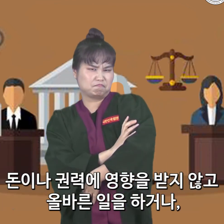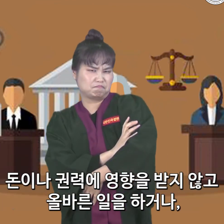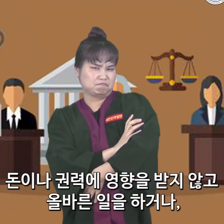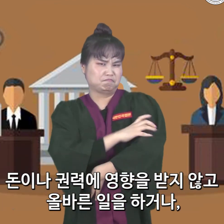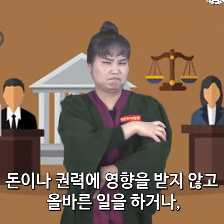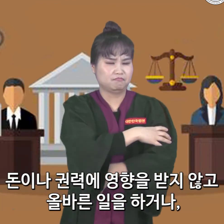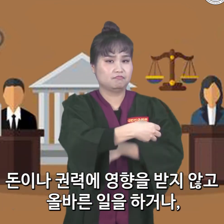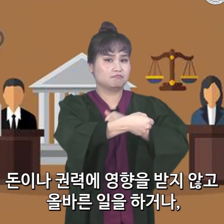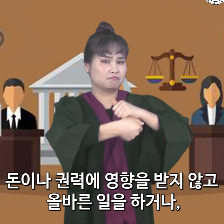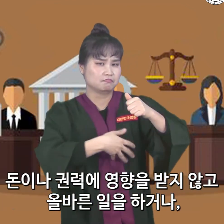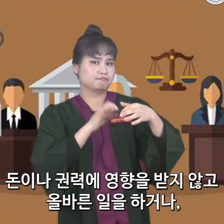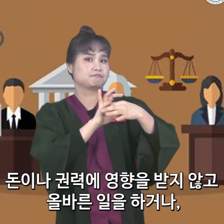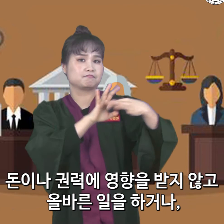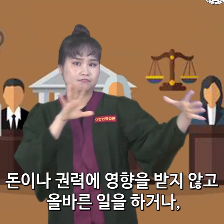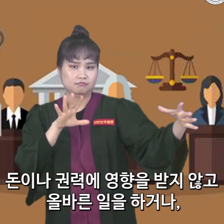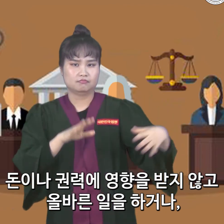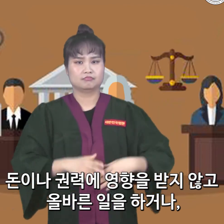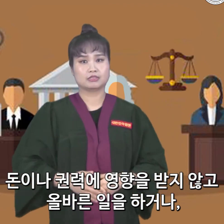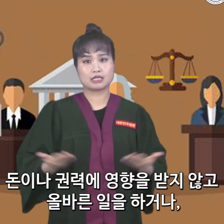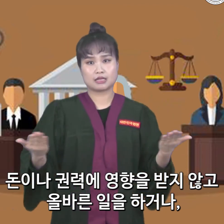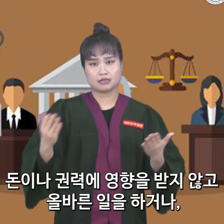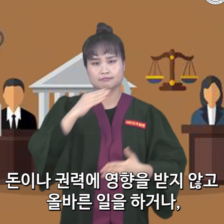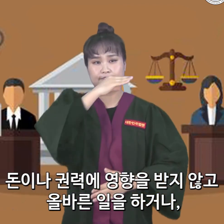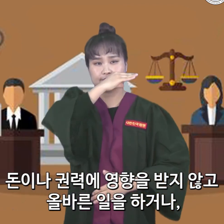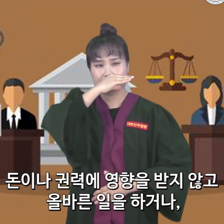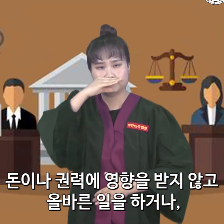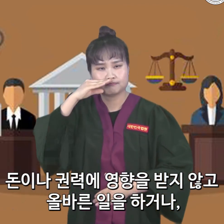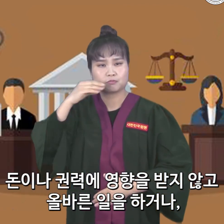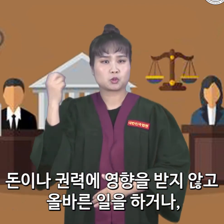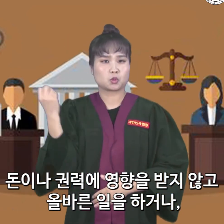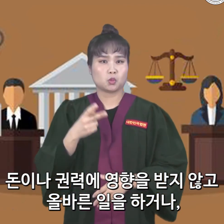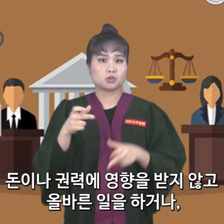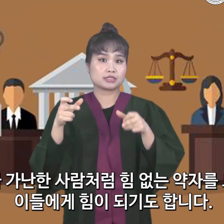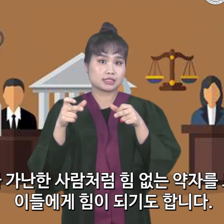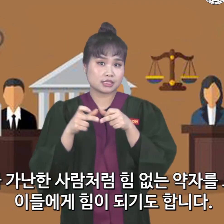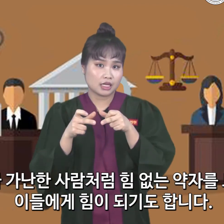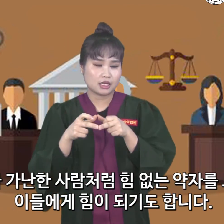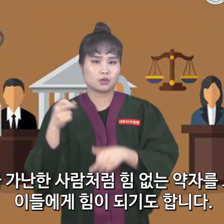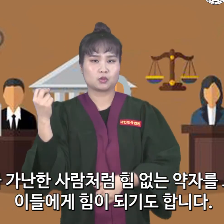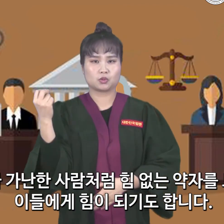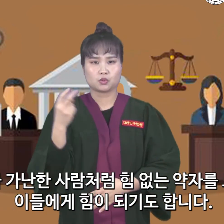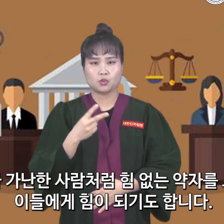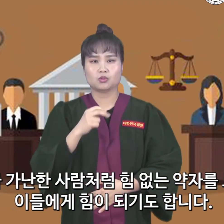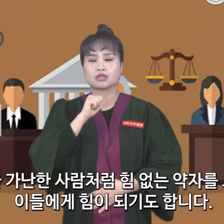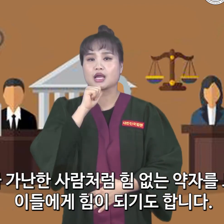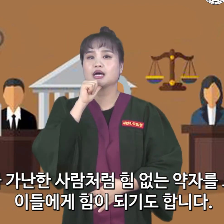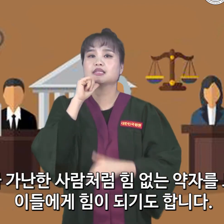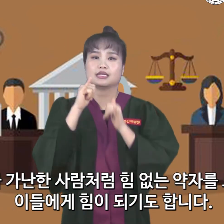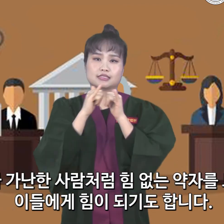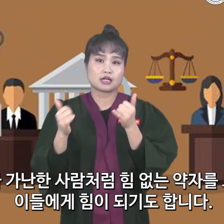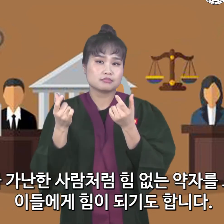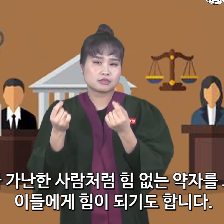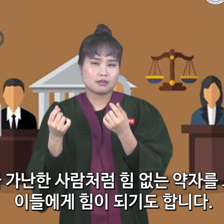돈이나 권력의 영향을 받지 않고 올바른 일을 하거나 장애인과 가난한 사람처럼